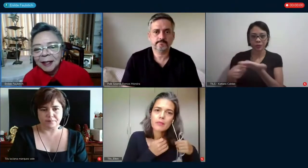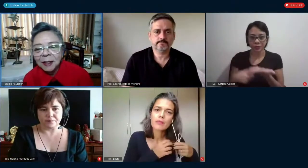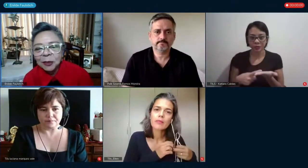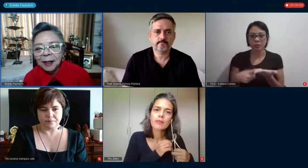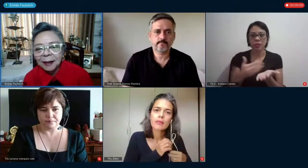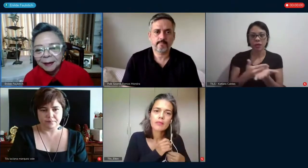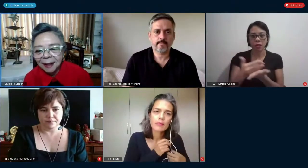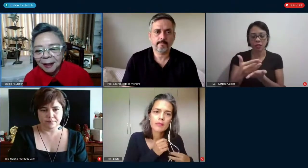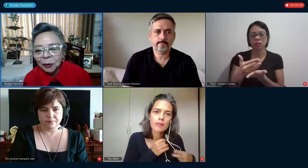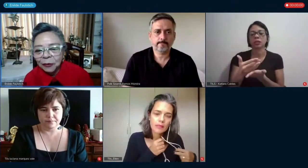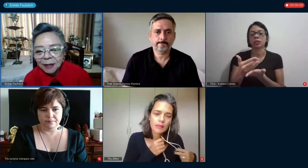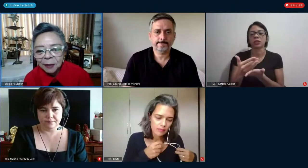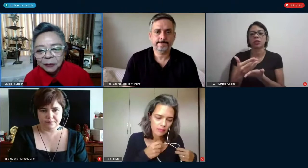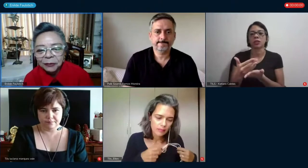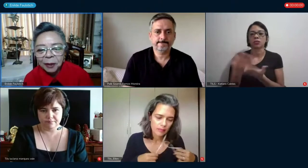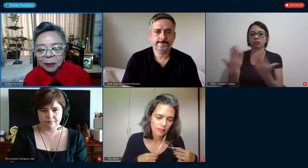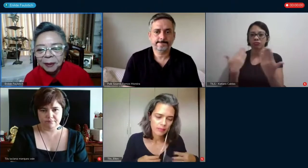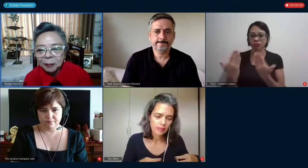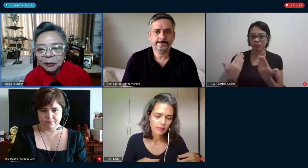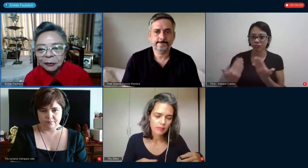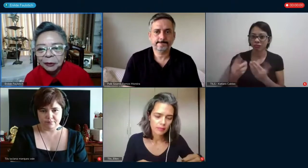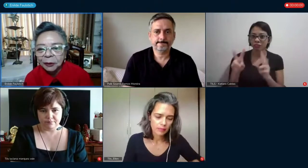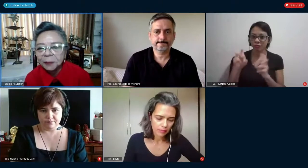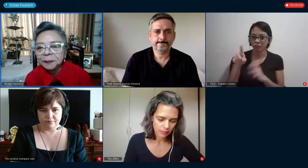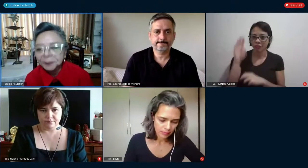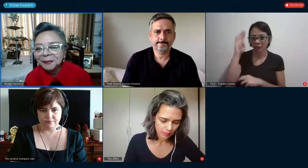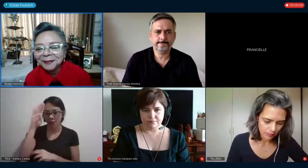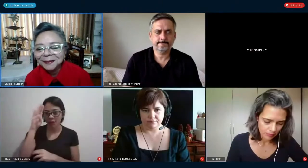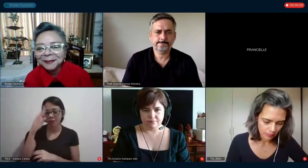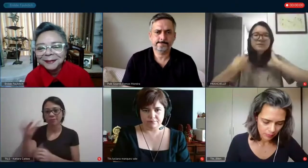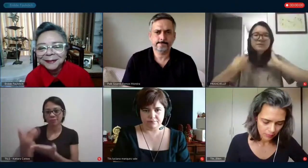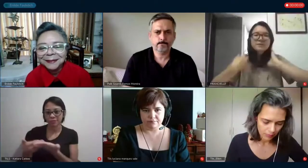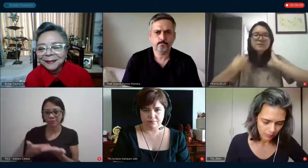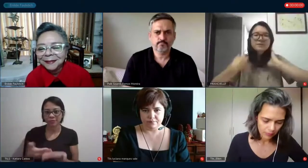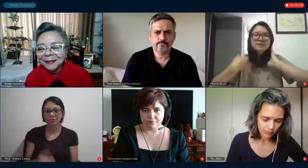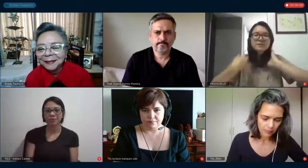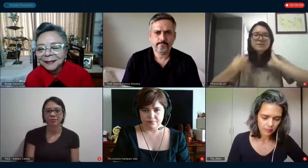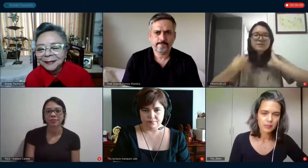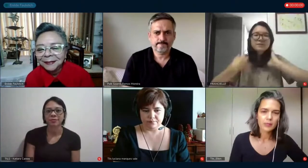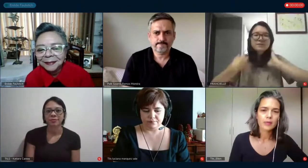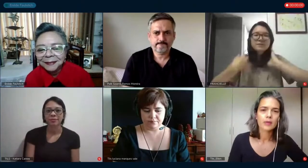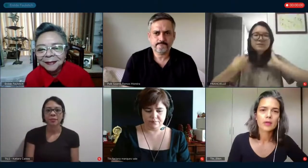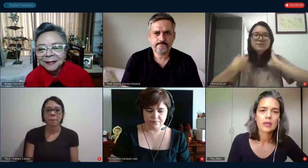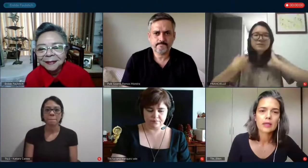para dar início à conversa com o Falck, por favor.